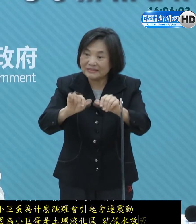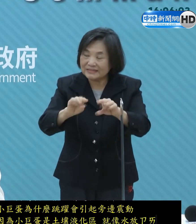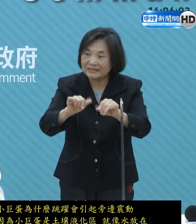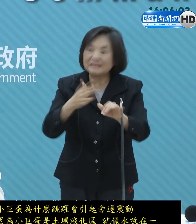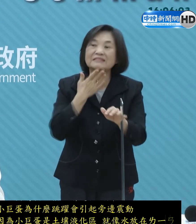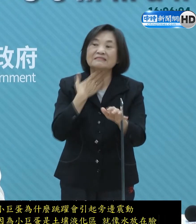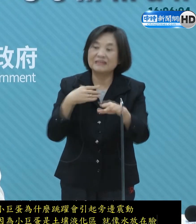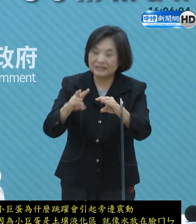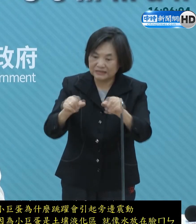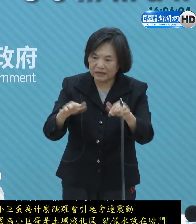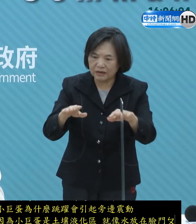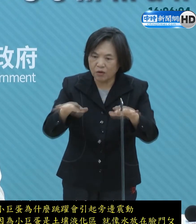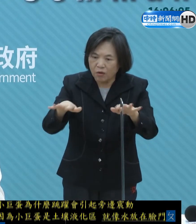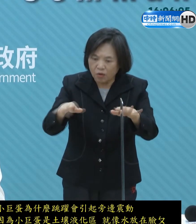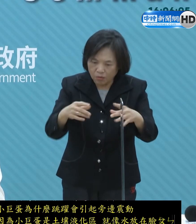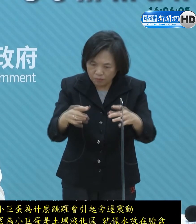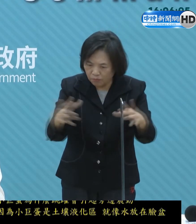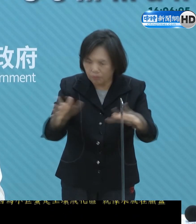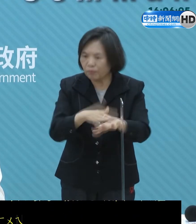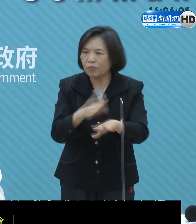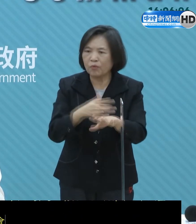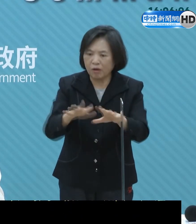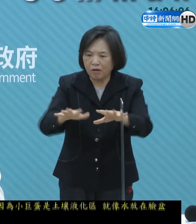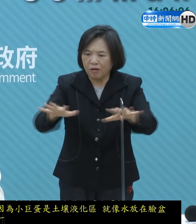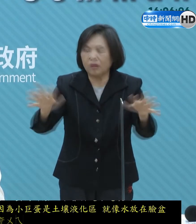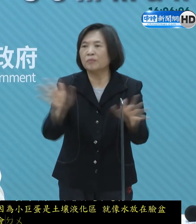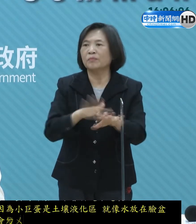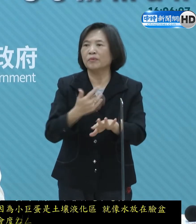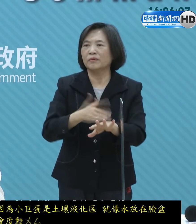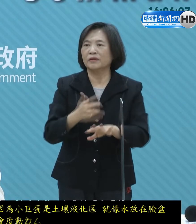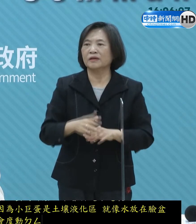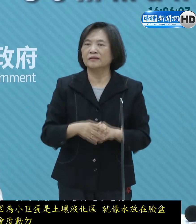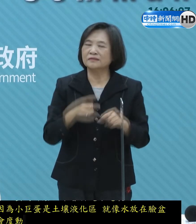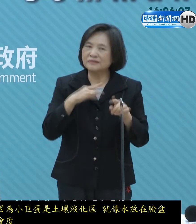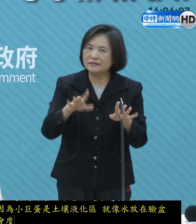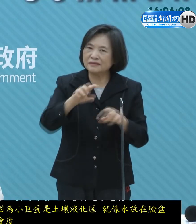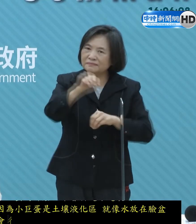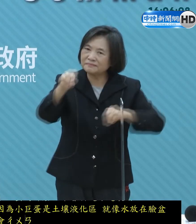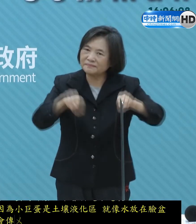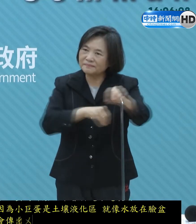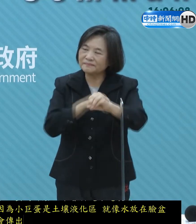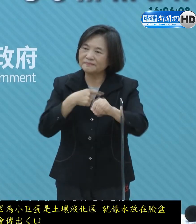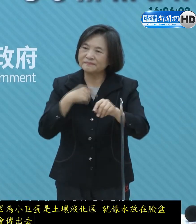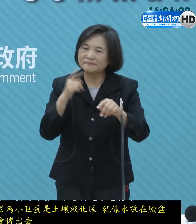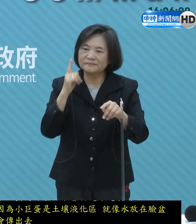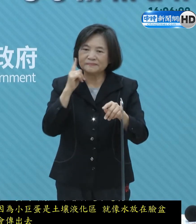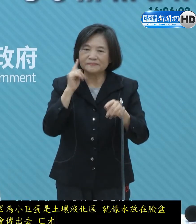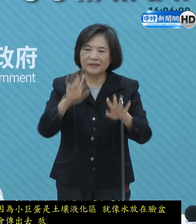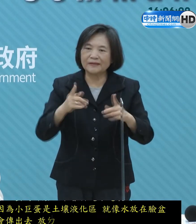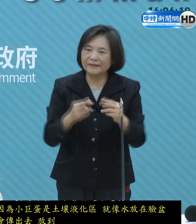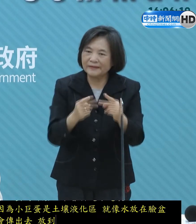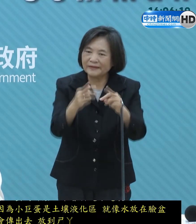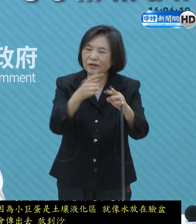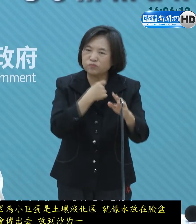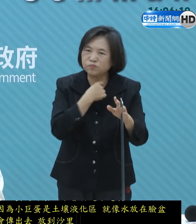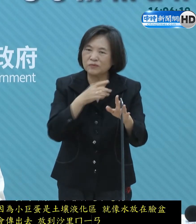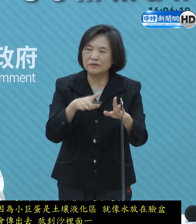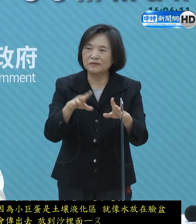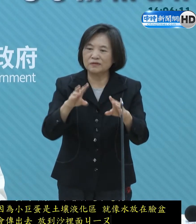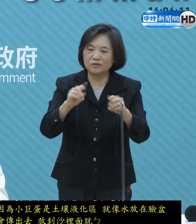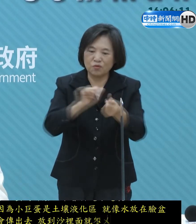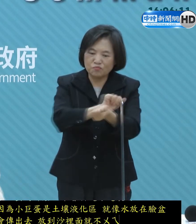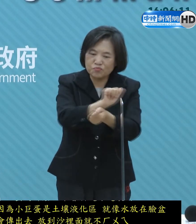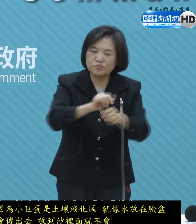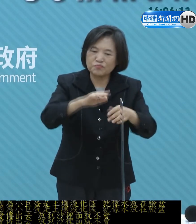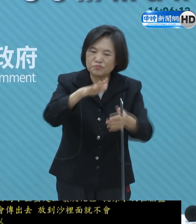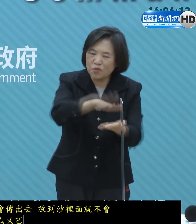干的沙上面，你给它啵啵啵，它破围出去嘛，所以说是啊，我们后来做了很多这个改善啊，什么铺木板啊，什